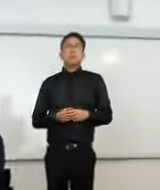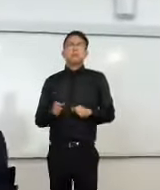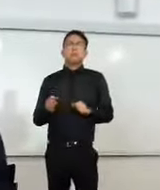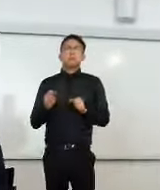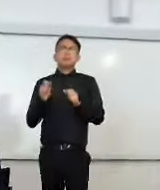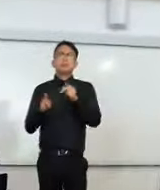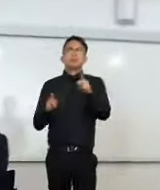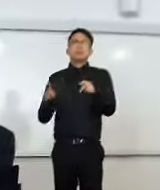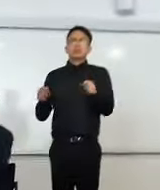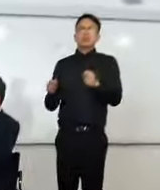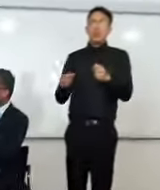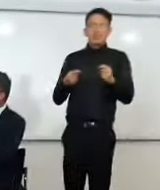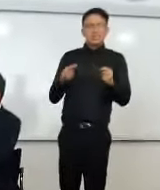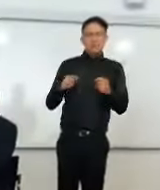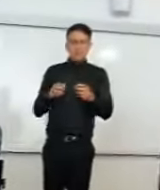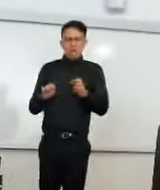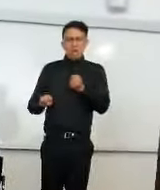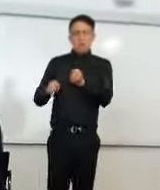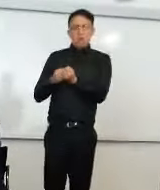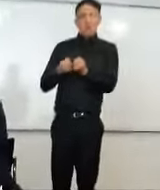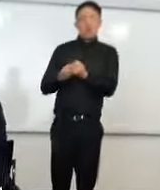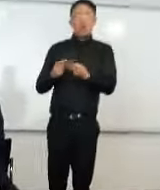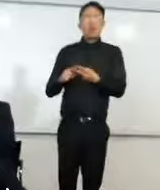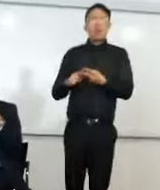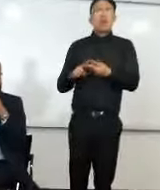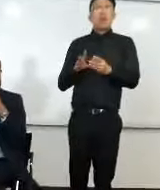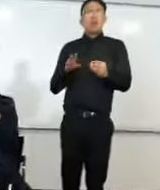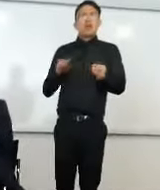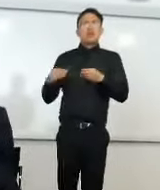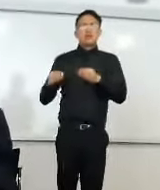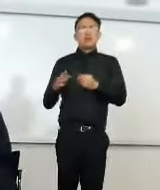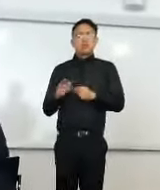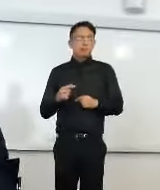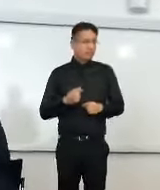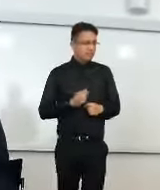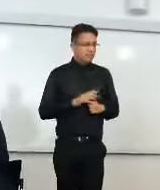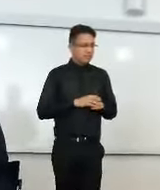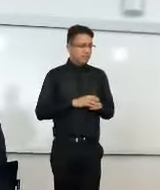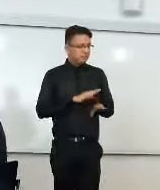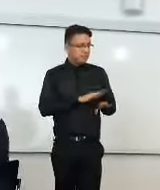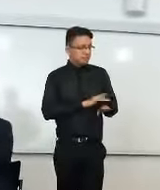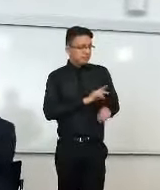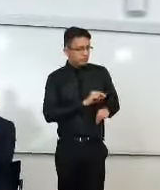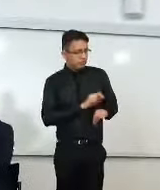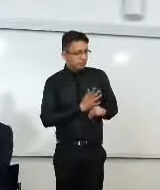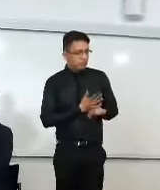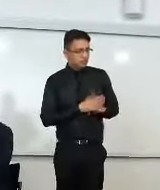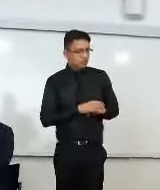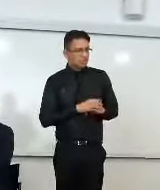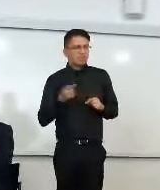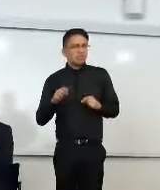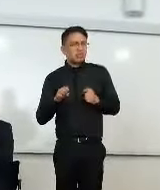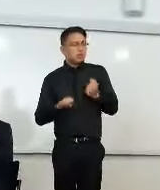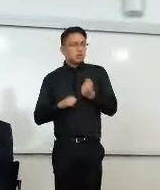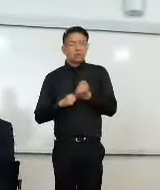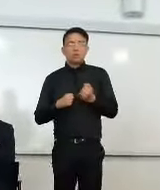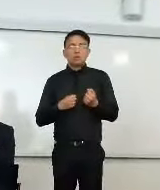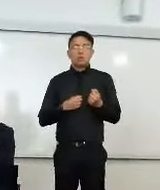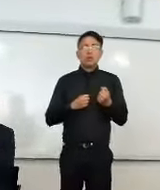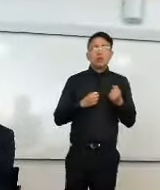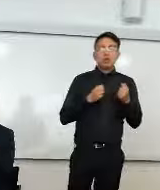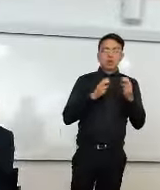pero ¿qué es esto de los apoyos? ¿Qué es esto de los ajustes razonables? ¿Por qué no los llamamos de otra manera? Y yo un poco decía, no. Así está en la convención y no lo